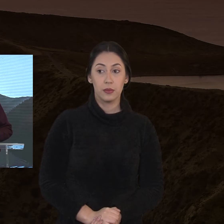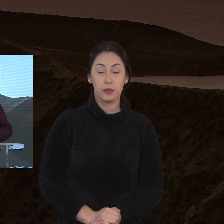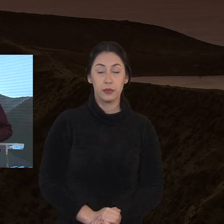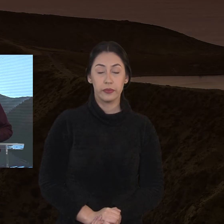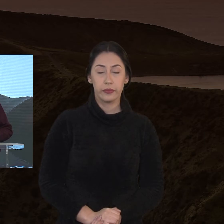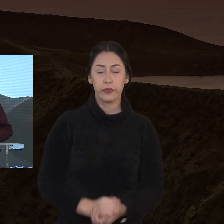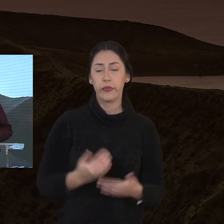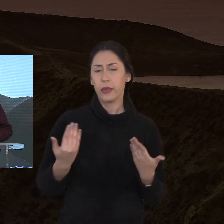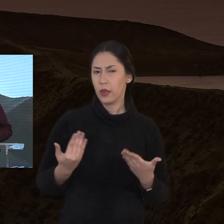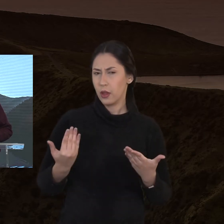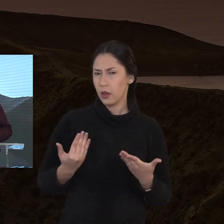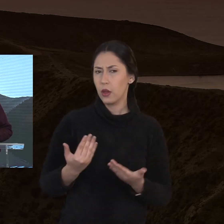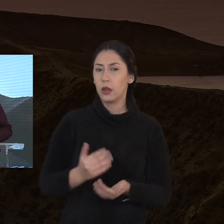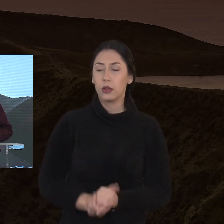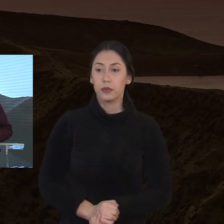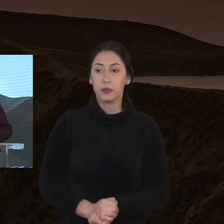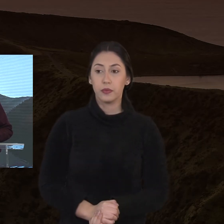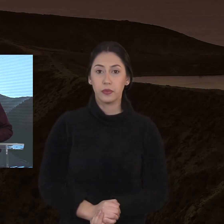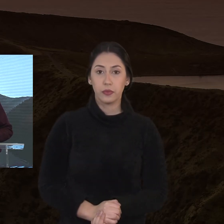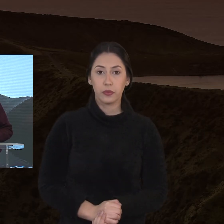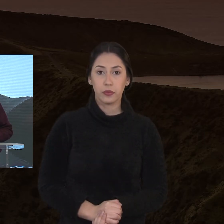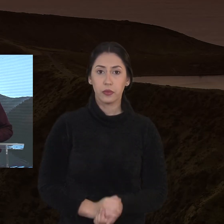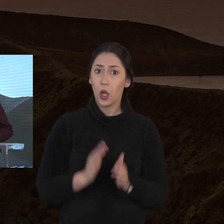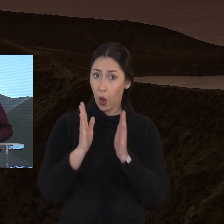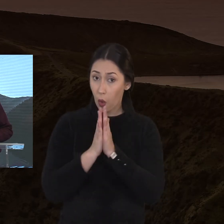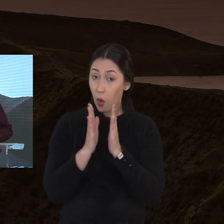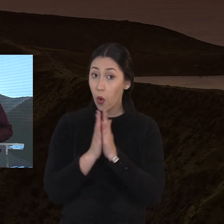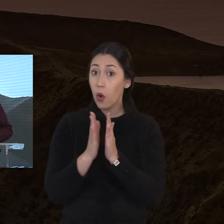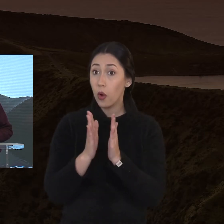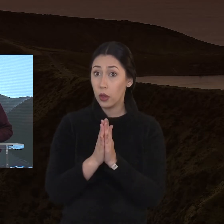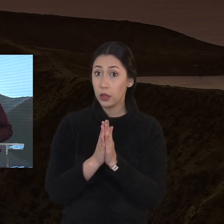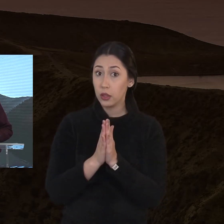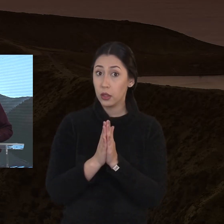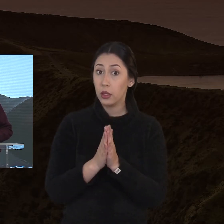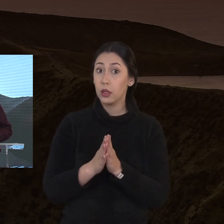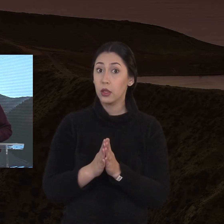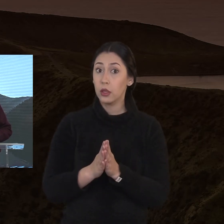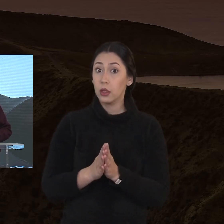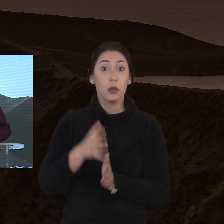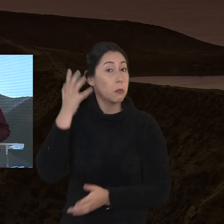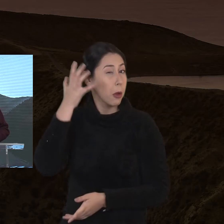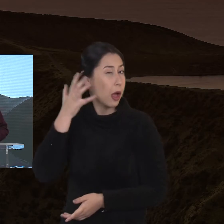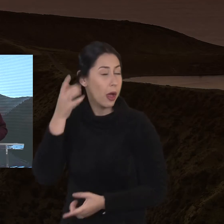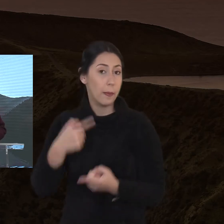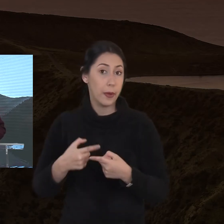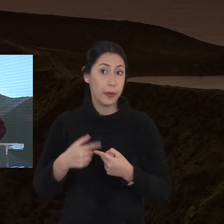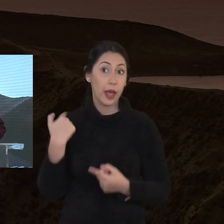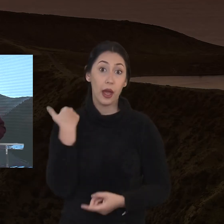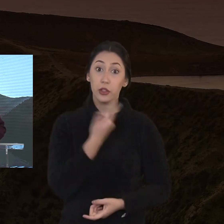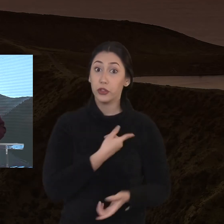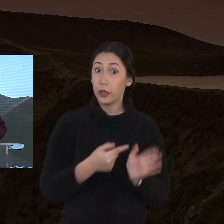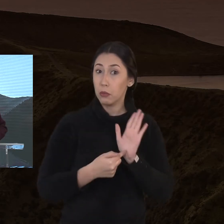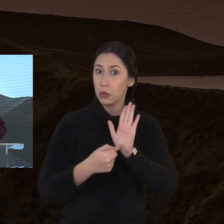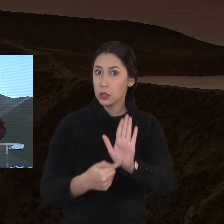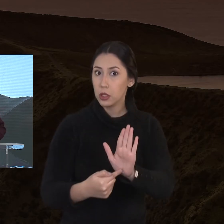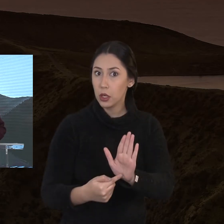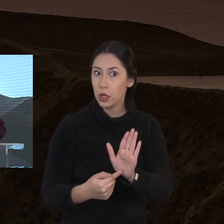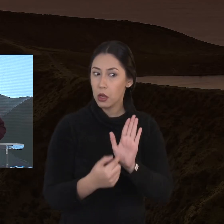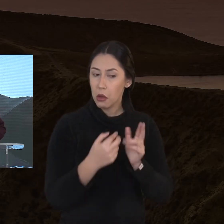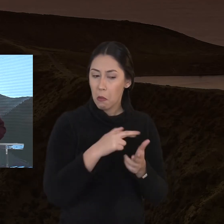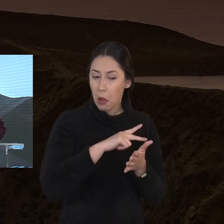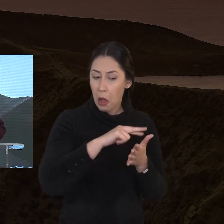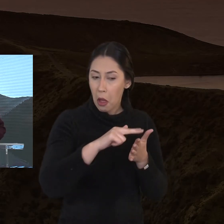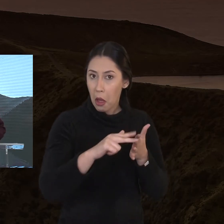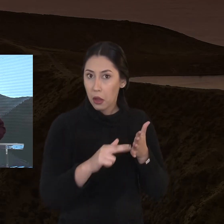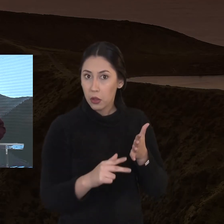e agora neste momento eu queria os irmãos orem bastante por essa parte da reunião porque nós vamos expor algo do reino satânico